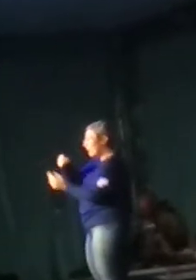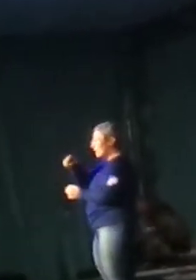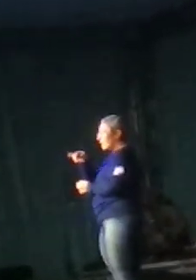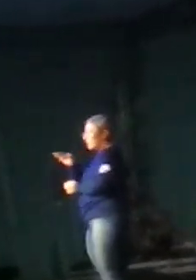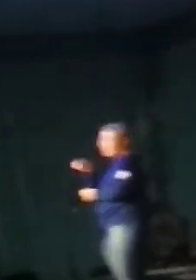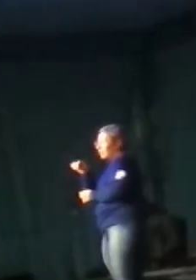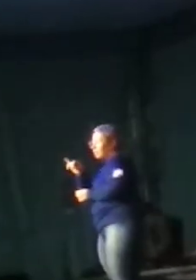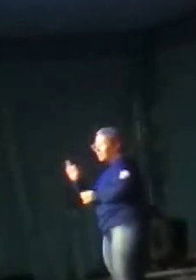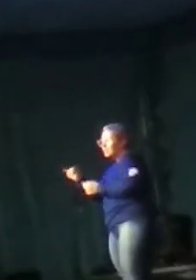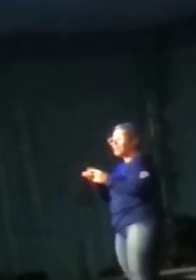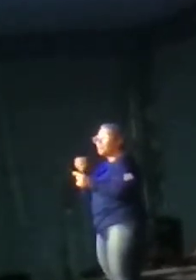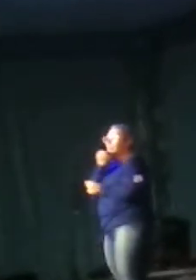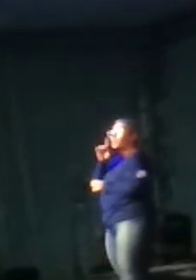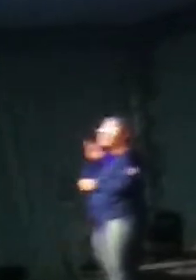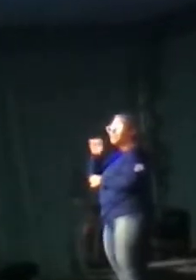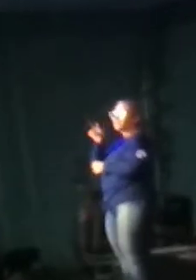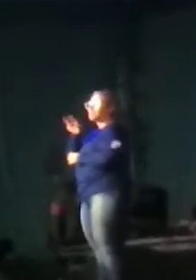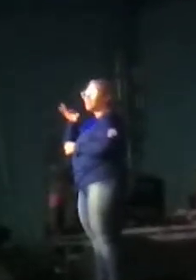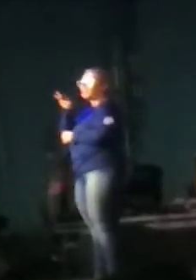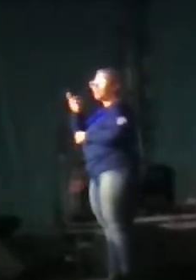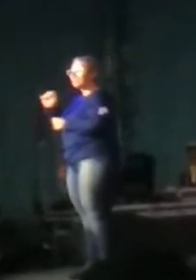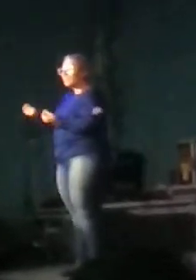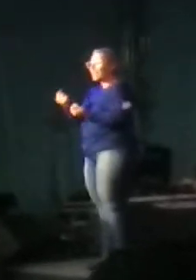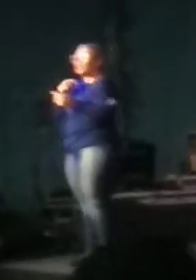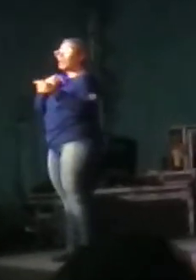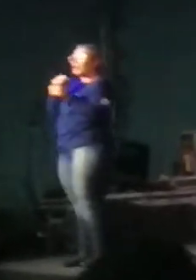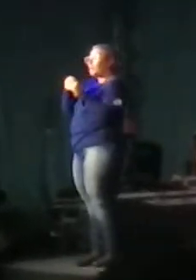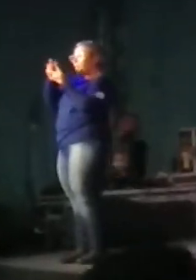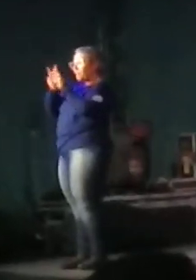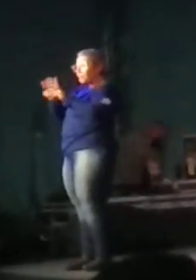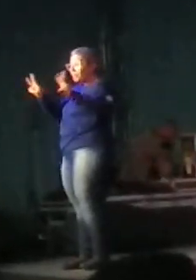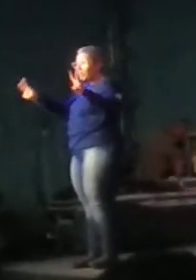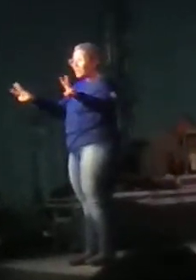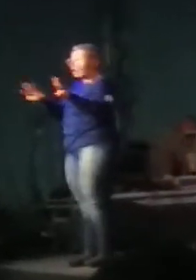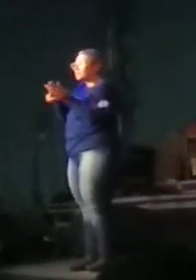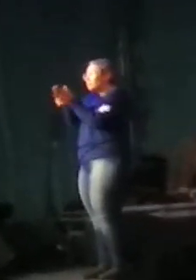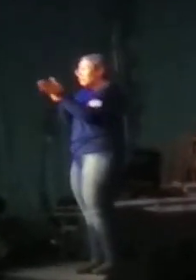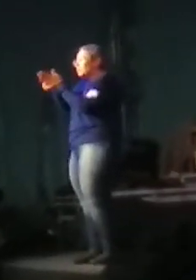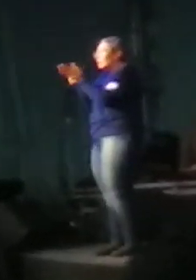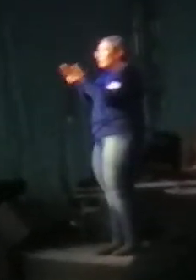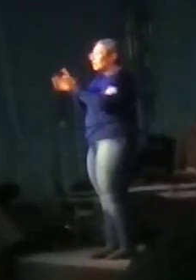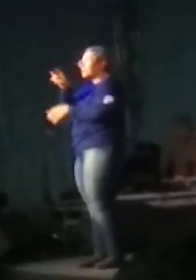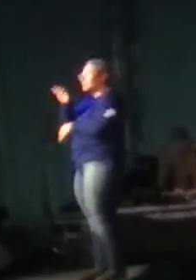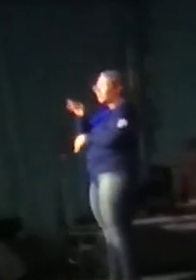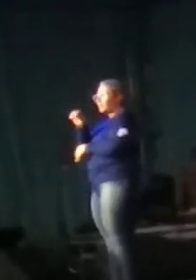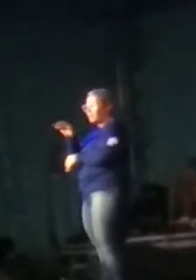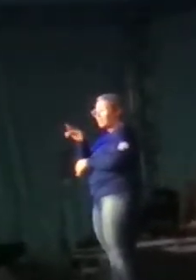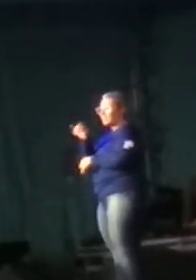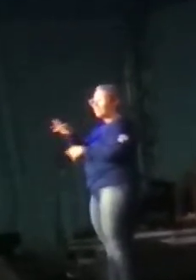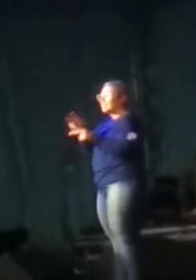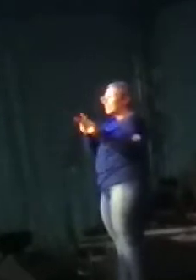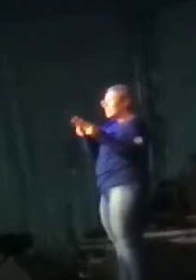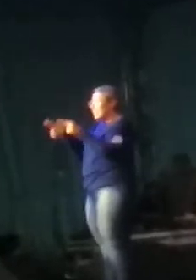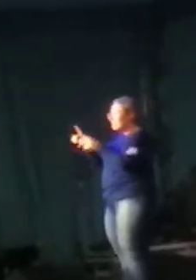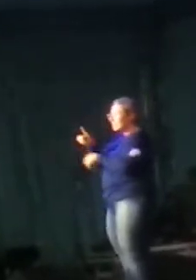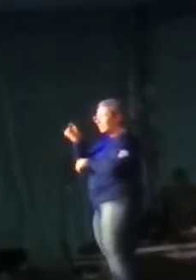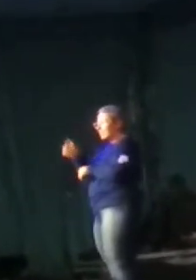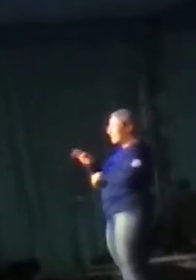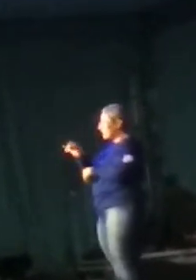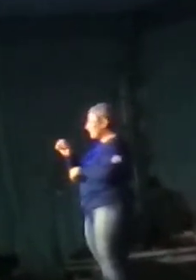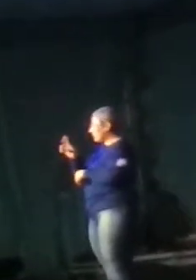Bom Dia Verônica, colaborações com o site do canal Investigação da Discovery, participação na série Dexter, da